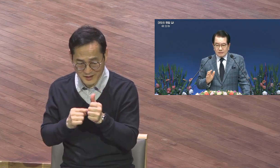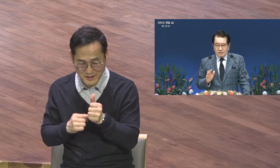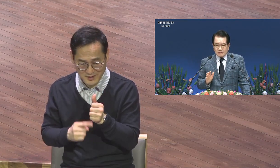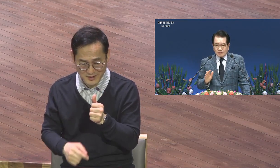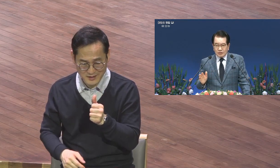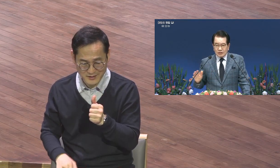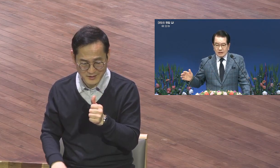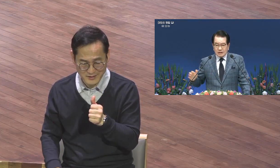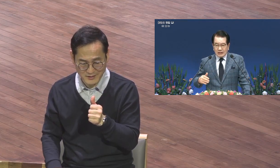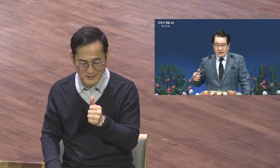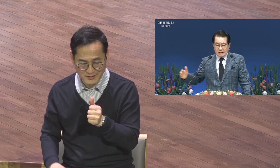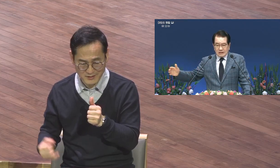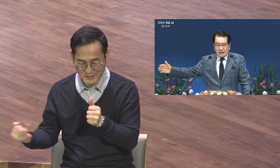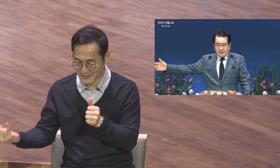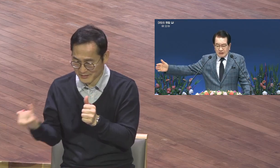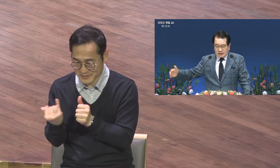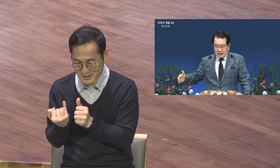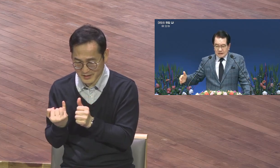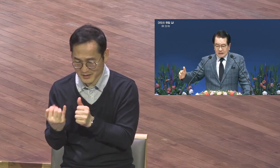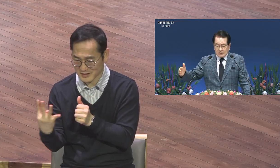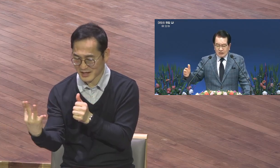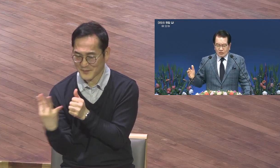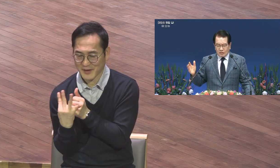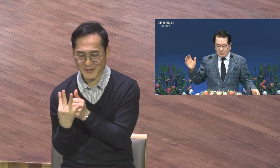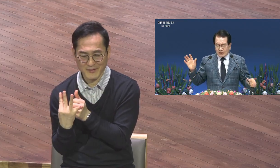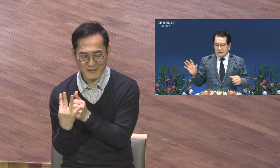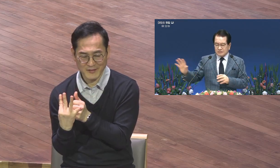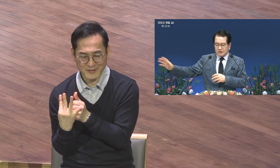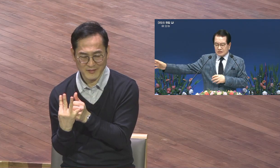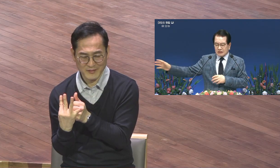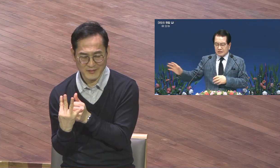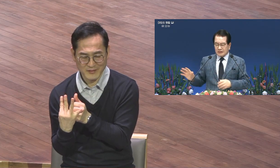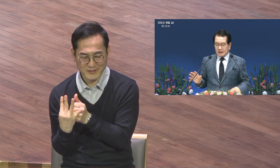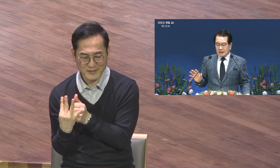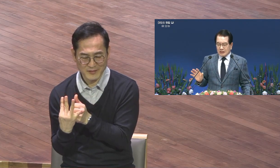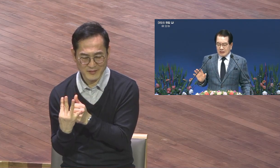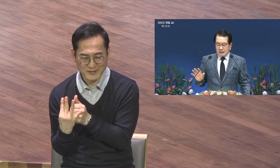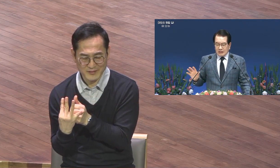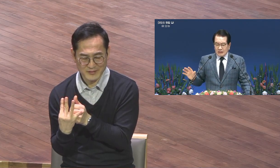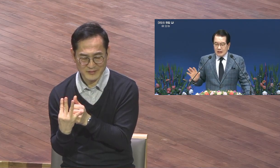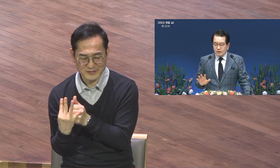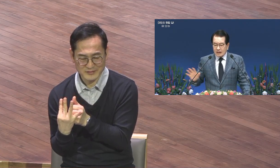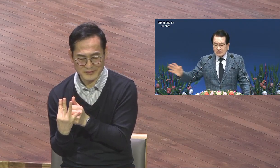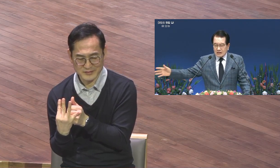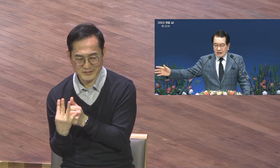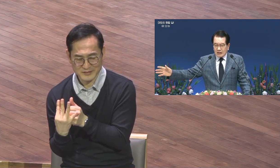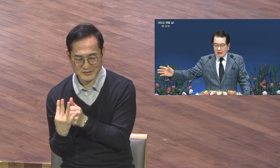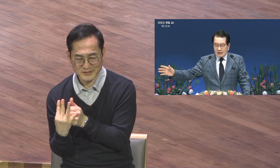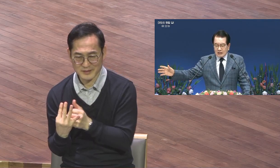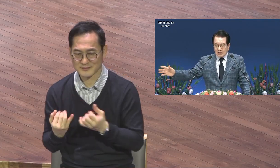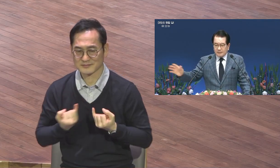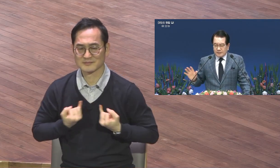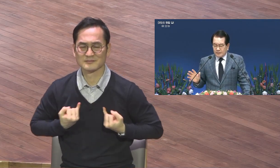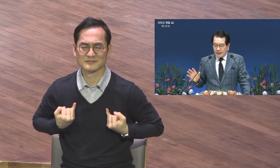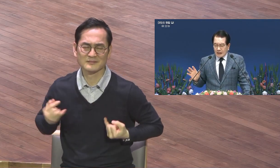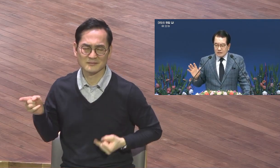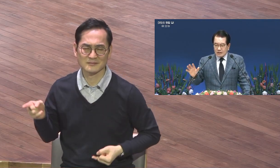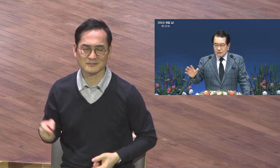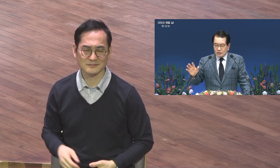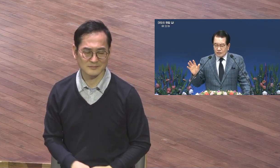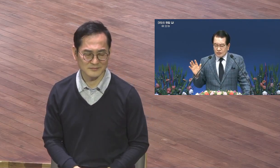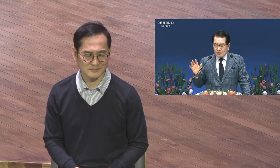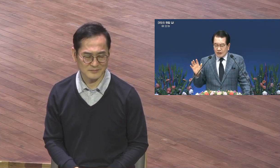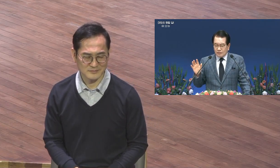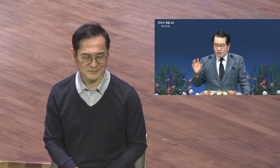남자하고 이제 뭐 여자들이 한 네 명이 같이 가는데 똑같이 입었어요. 여자님이 일부 다처라. 그